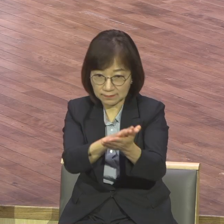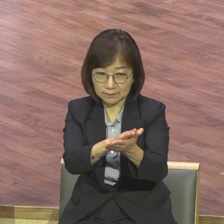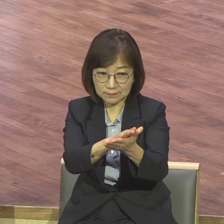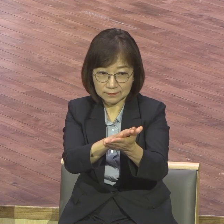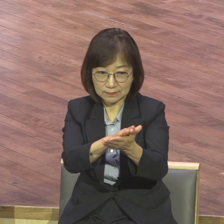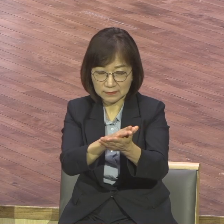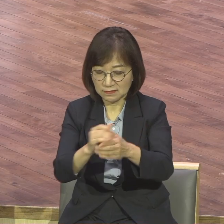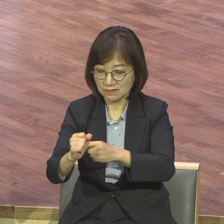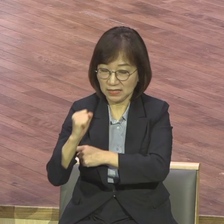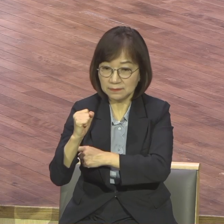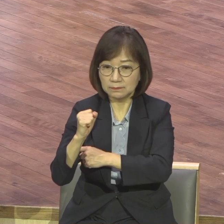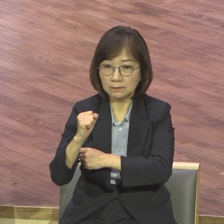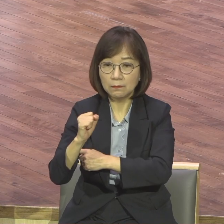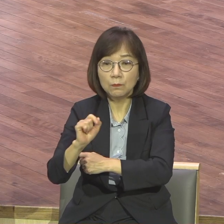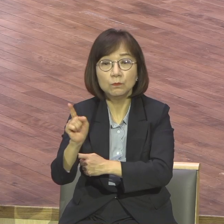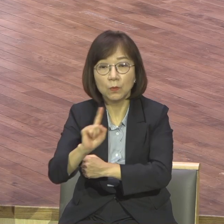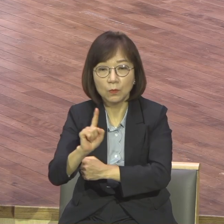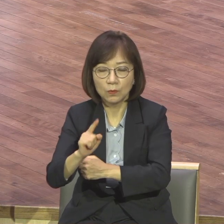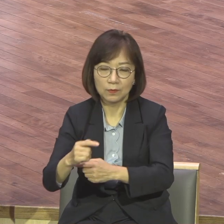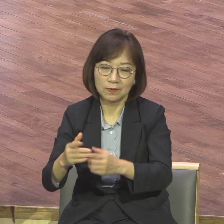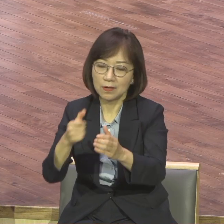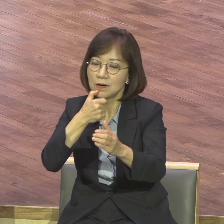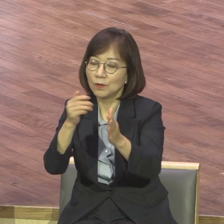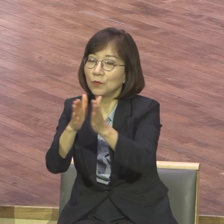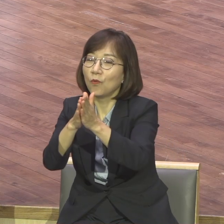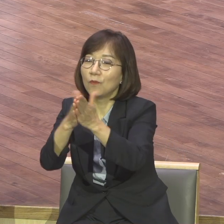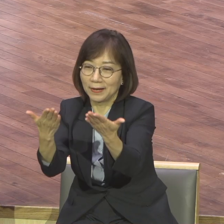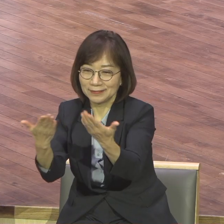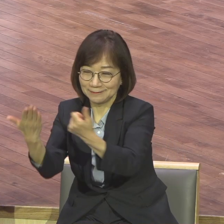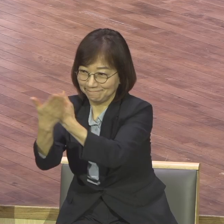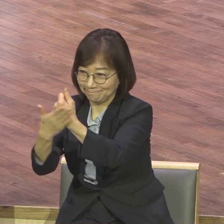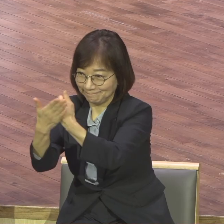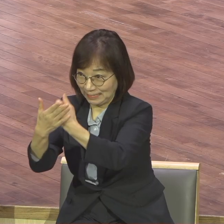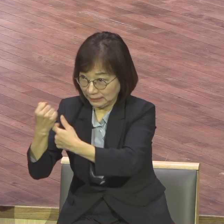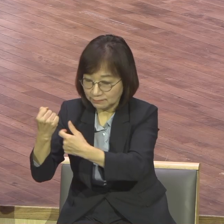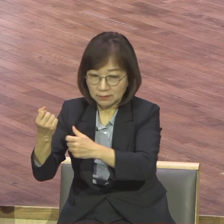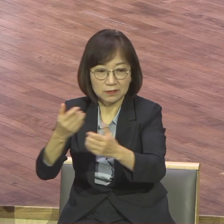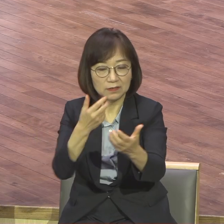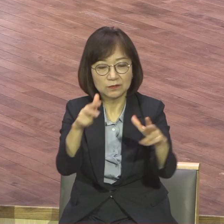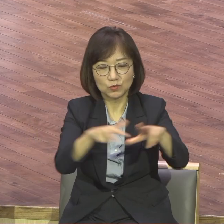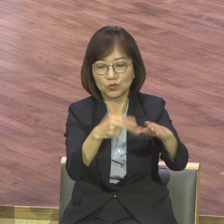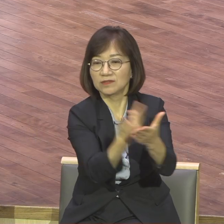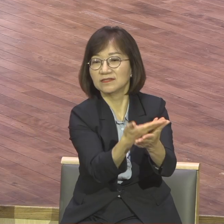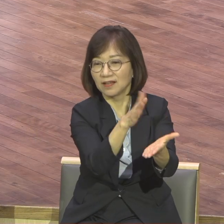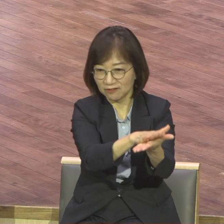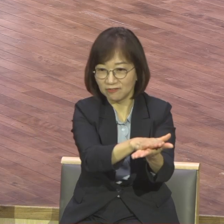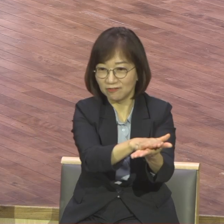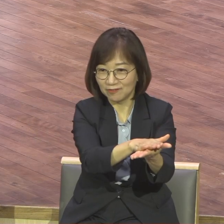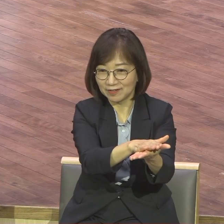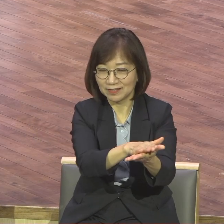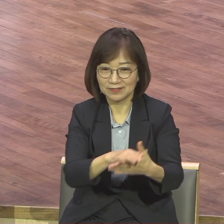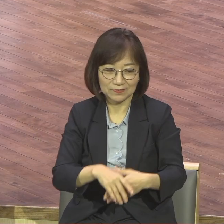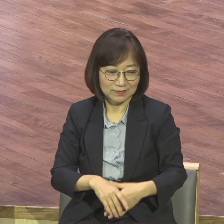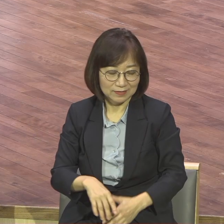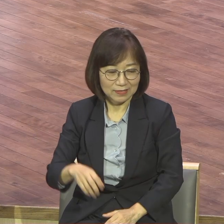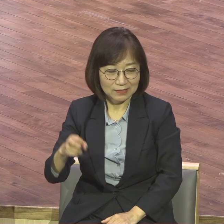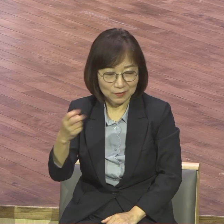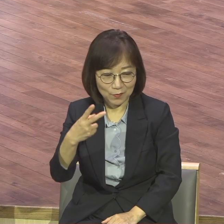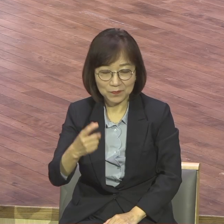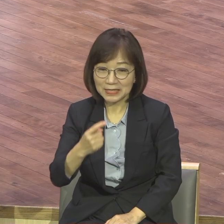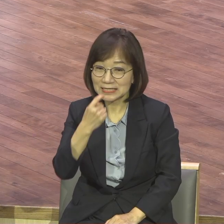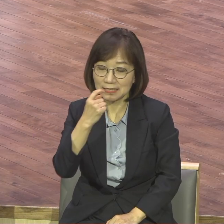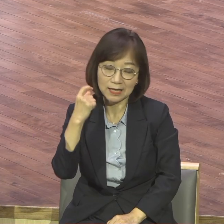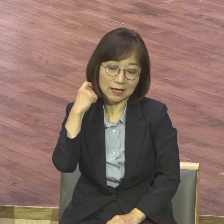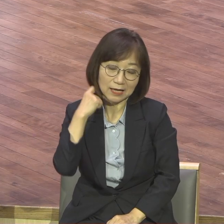수 있었던 바탕도 바로 로마서 말씀을 통해서 일어난 것입니다.